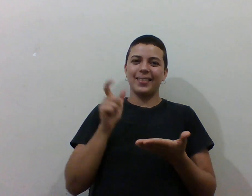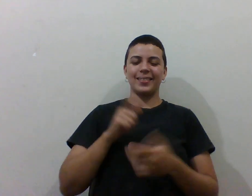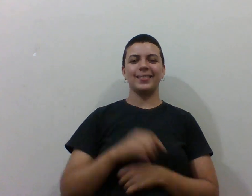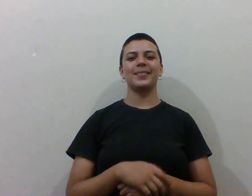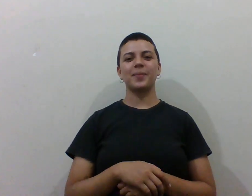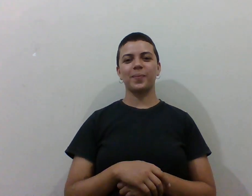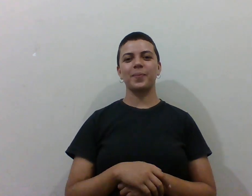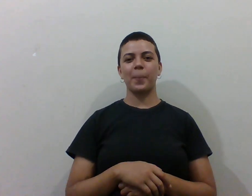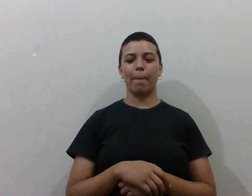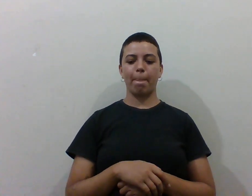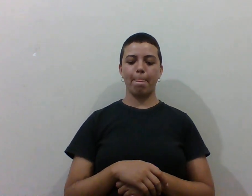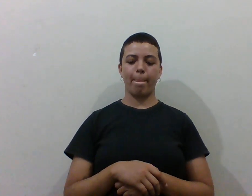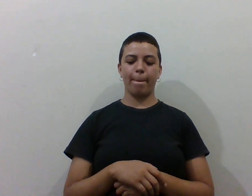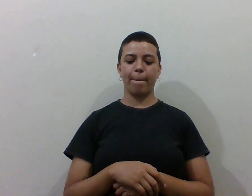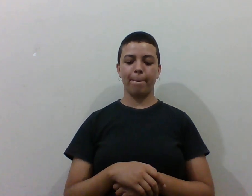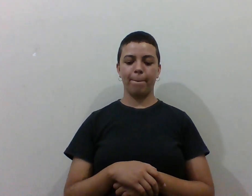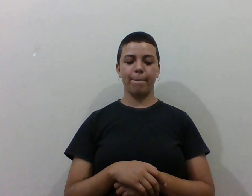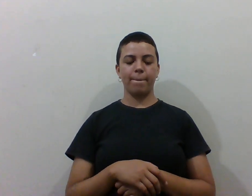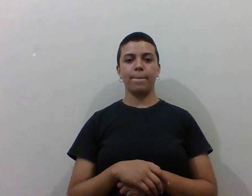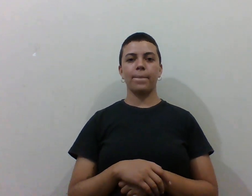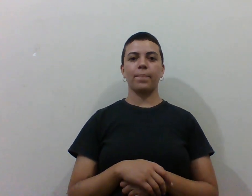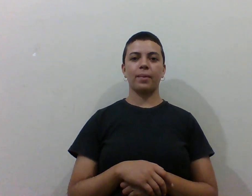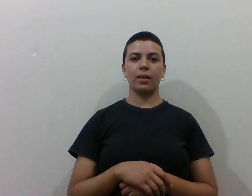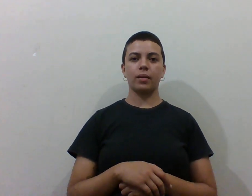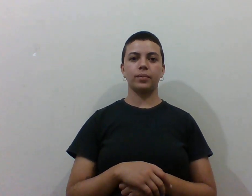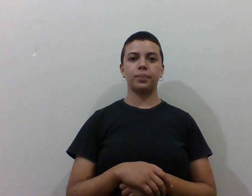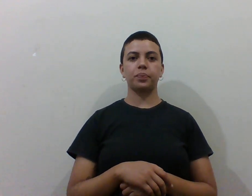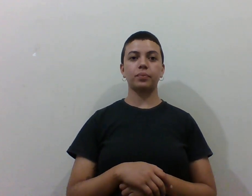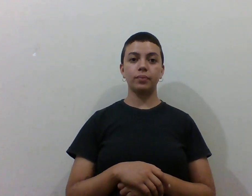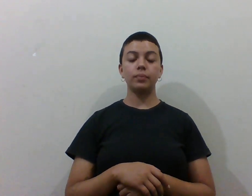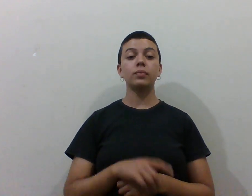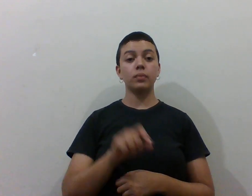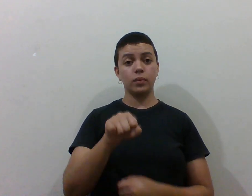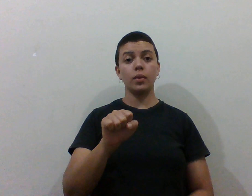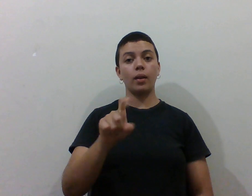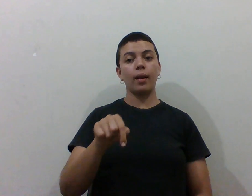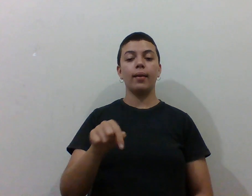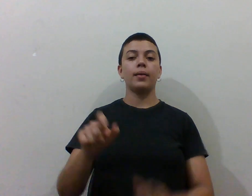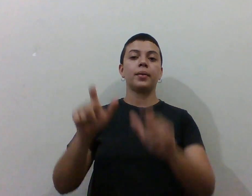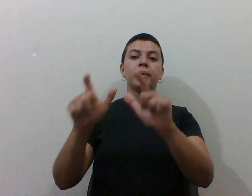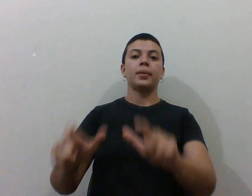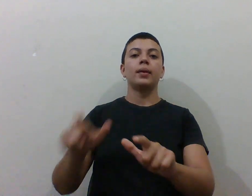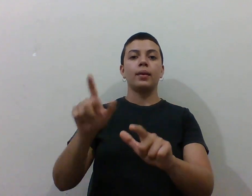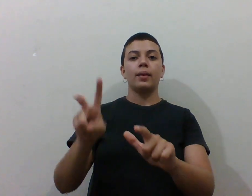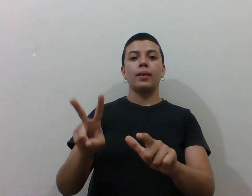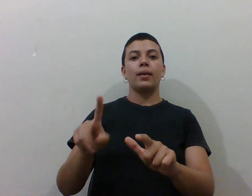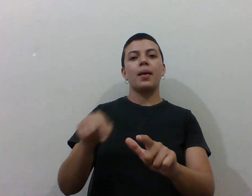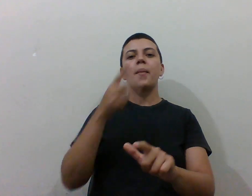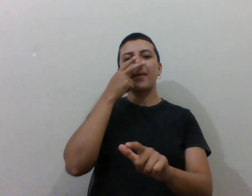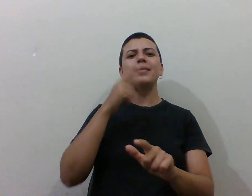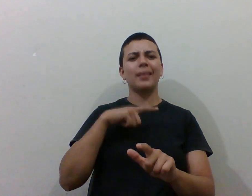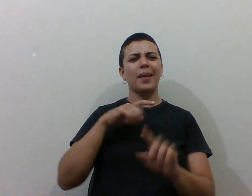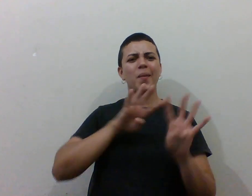rede de compartilhamento das nossas experiências por exemplo eu amaria saber o que vocês fazem aí na web o que tem sido feito na